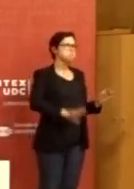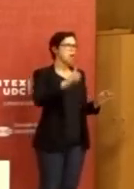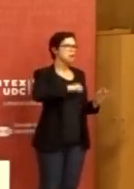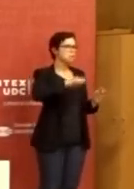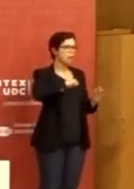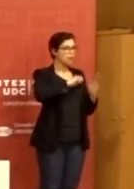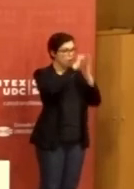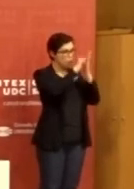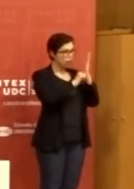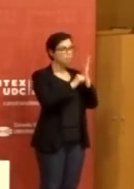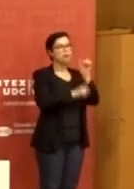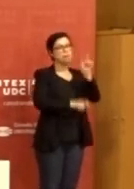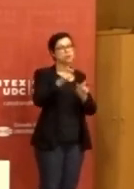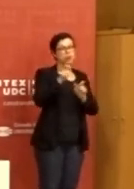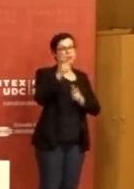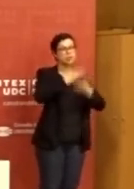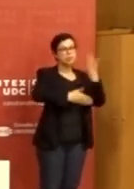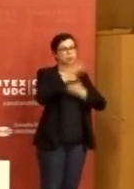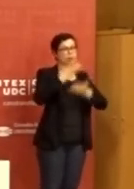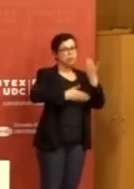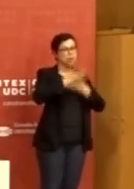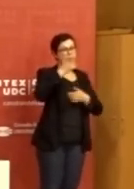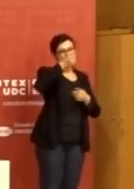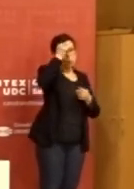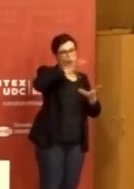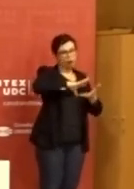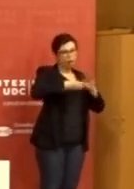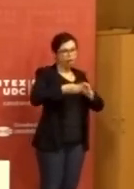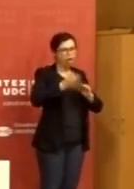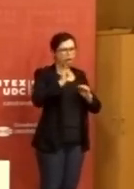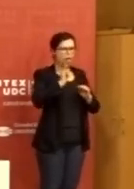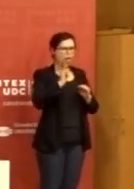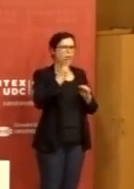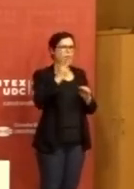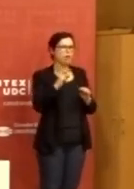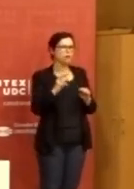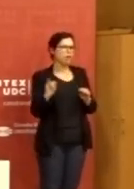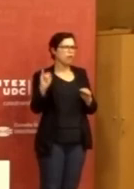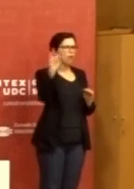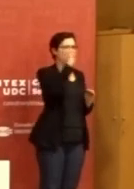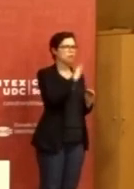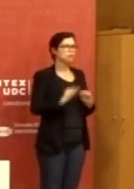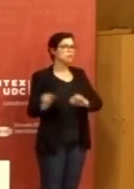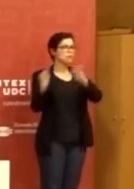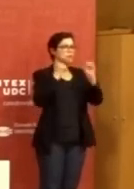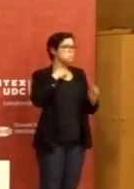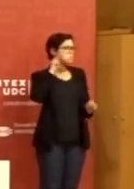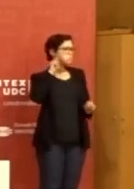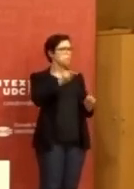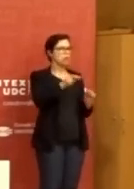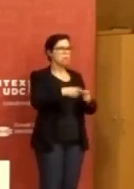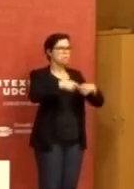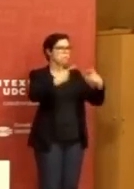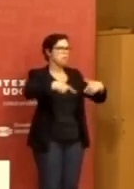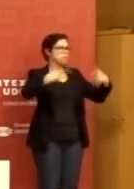universidades que ofrecen programas para personas formativos para personas con discapacidad intelectual, y yo creo que este es un camino que se va a ir implantando